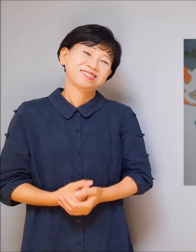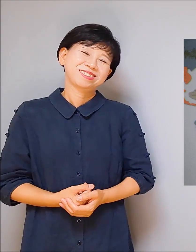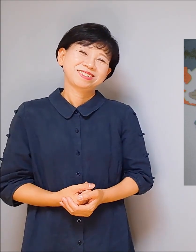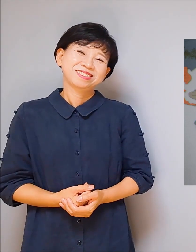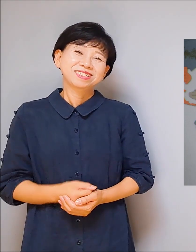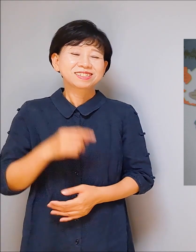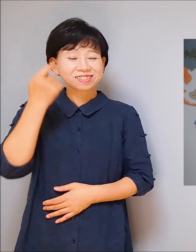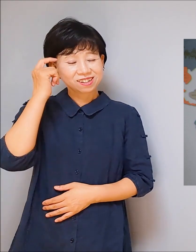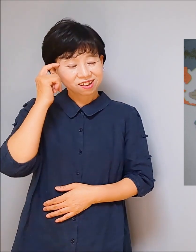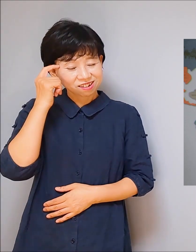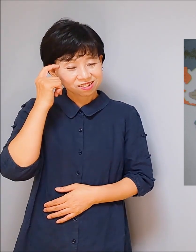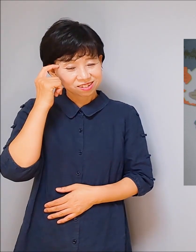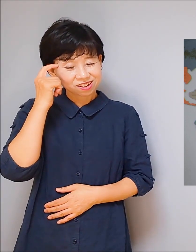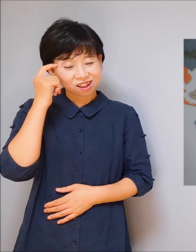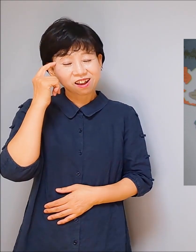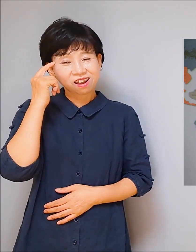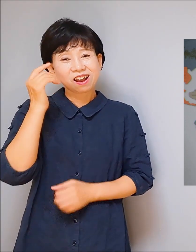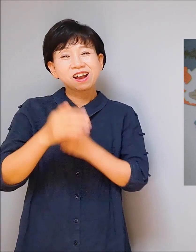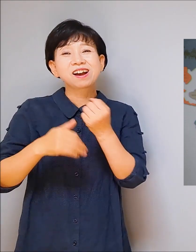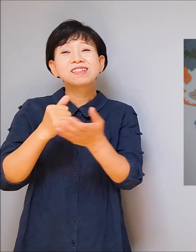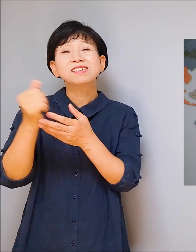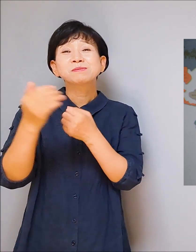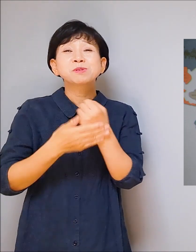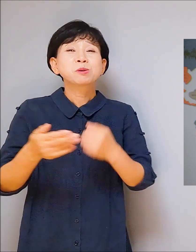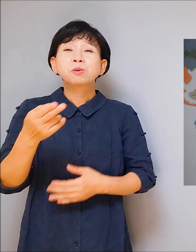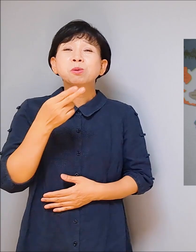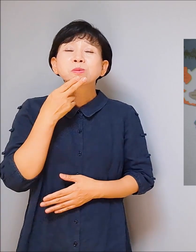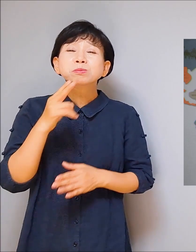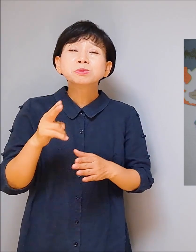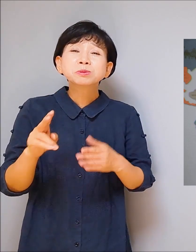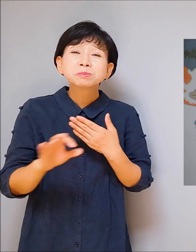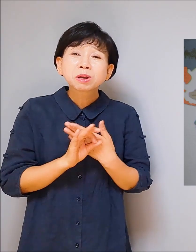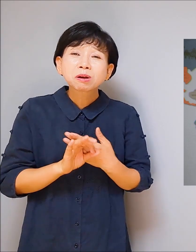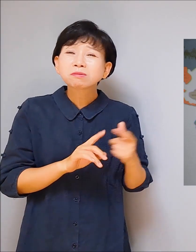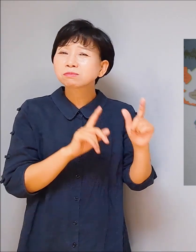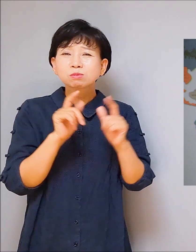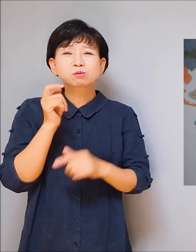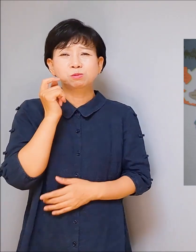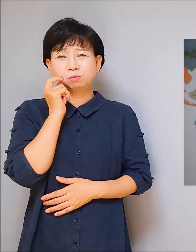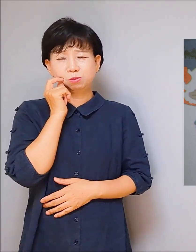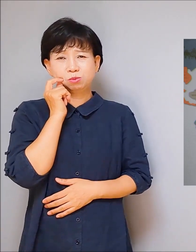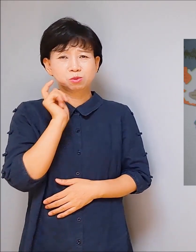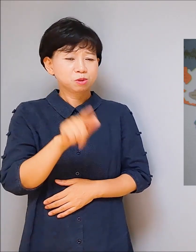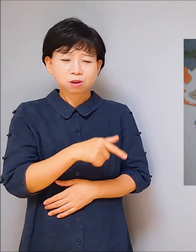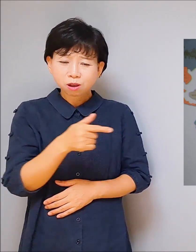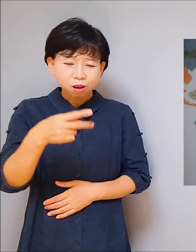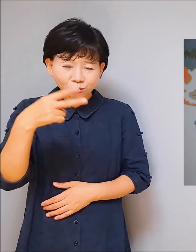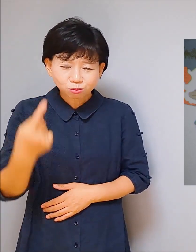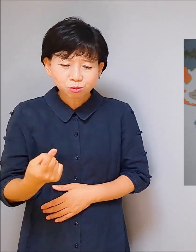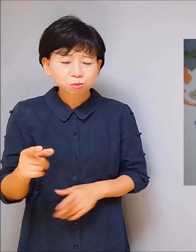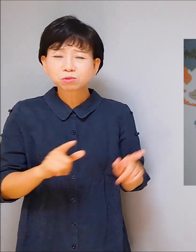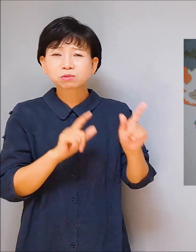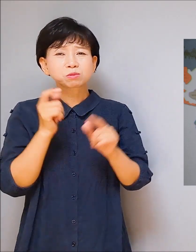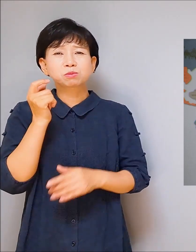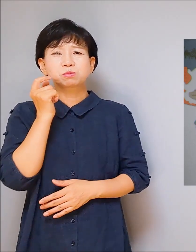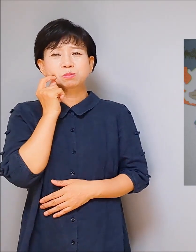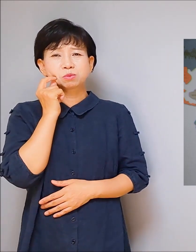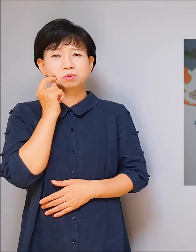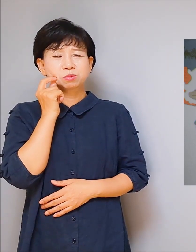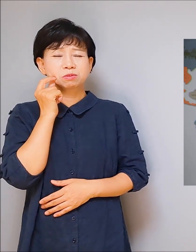아무리 생각해도 하나님의 은혜 없이 단 하루도 우리는 살 수 없기 때문에 매주 감사주일인